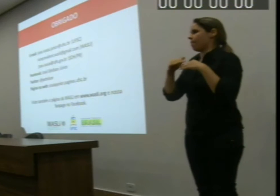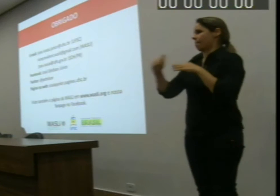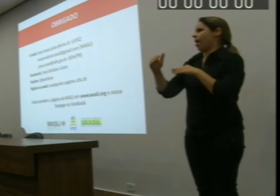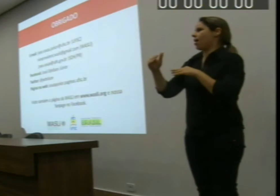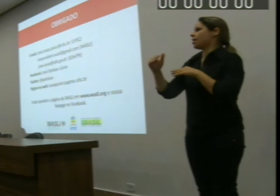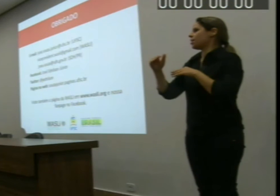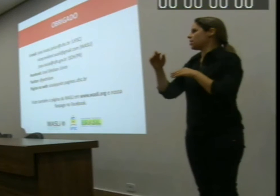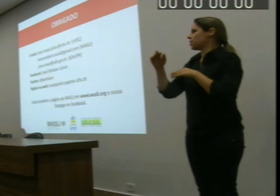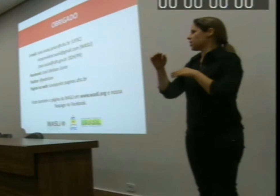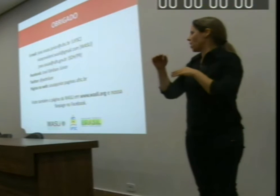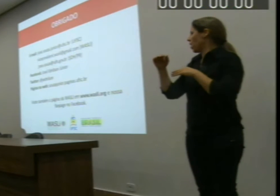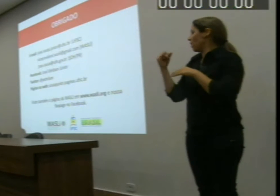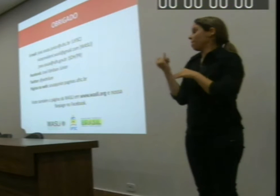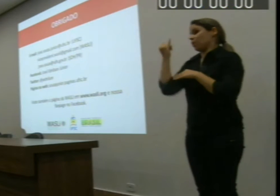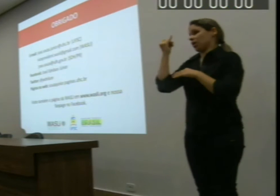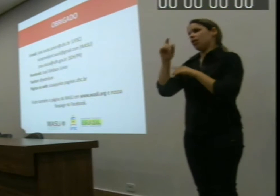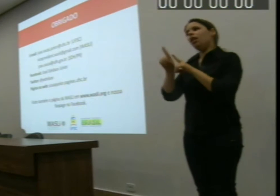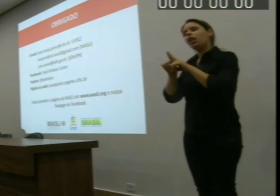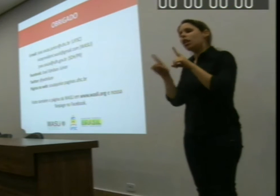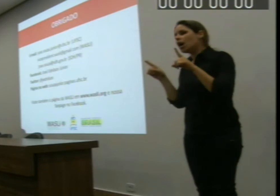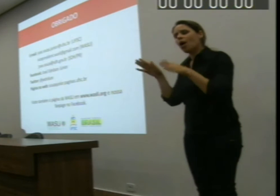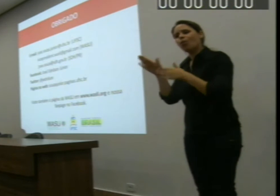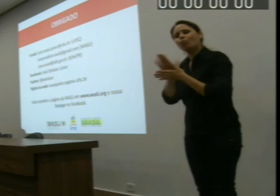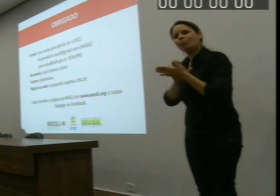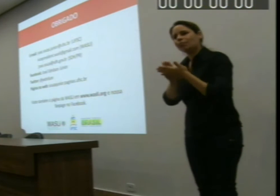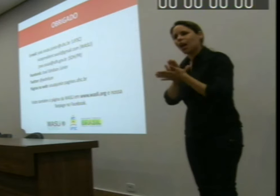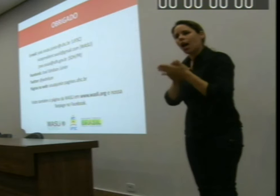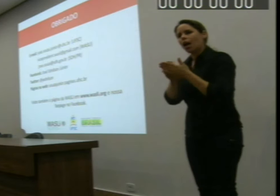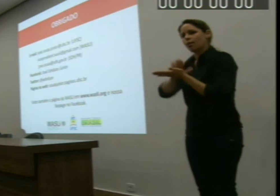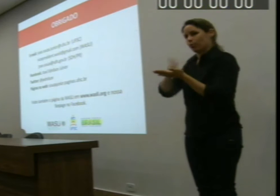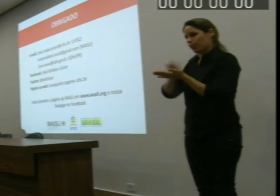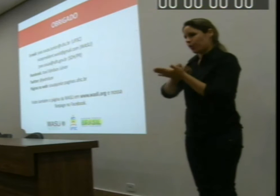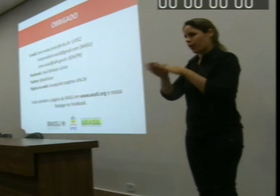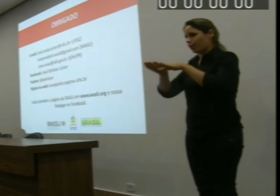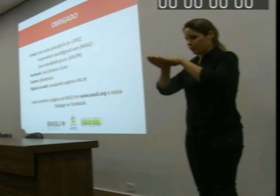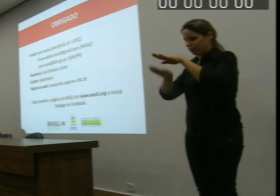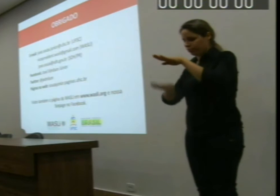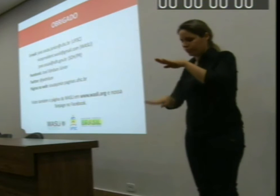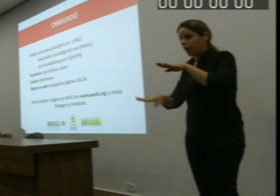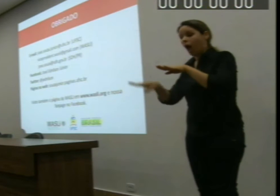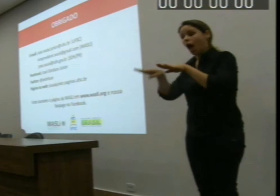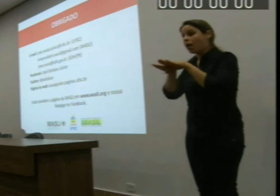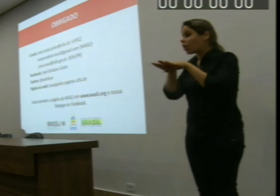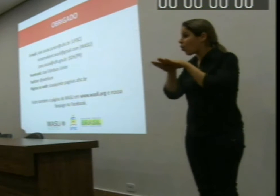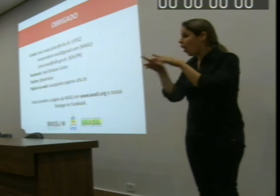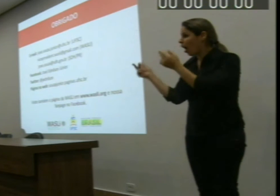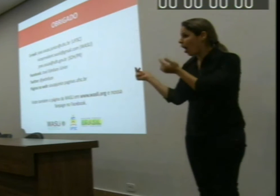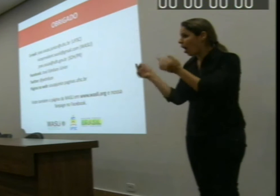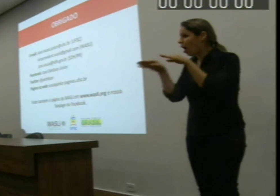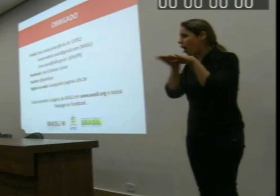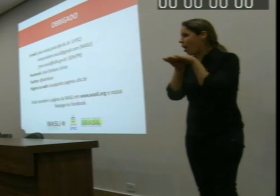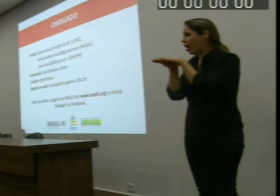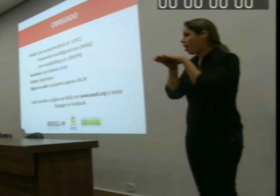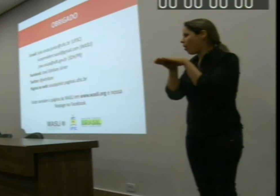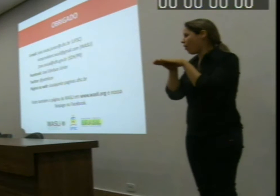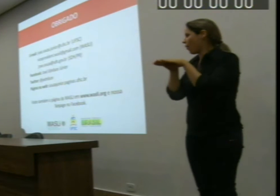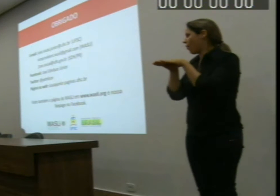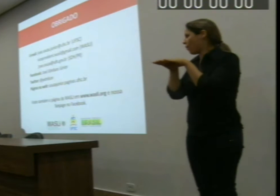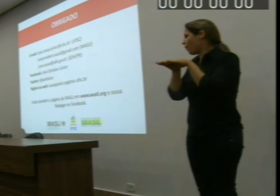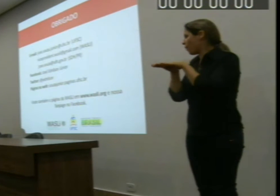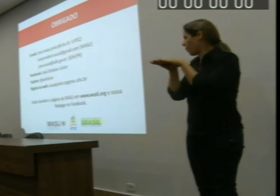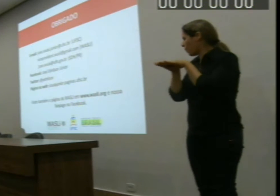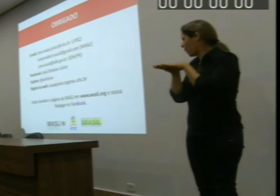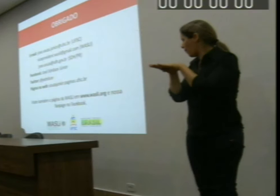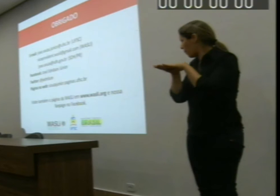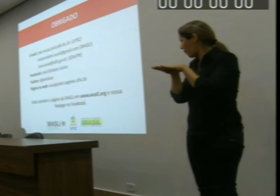responsabilidades do que ele tenha ele não tem ele não tem ele não tem essa responsabilidade ele não tem essa competência ele não tem às